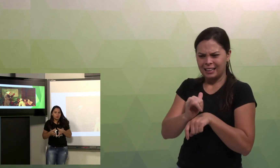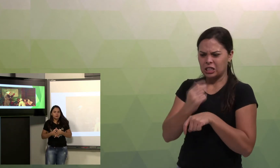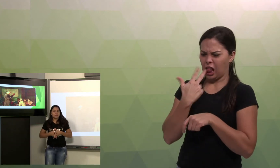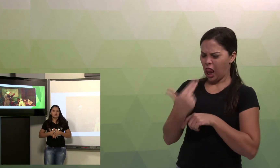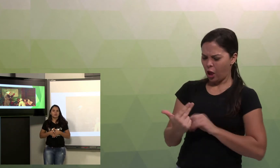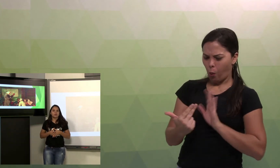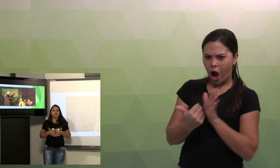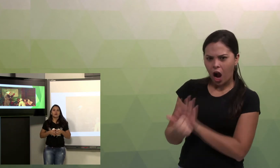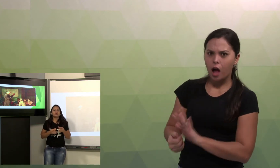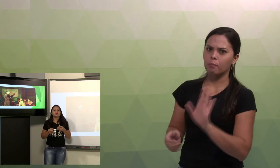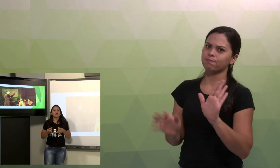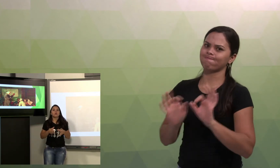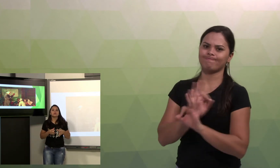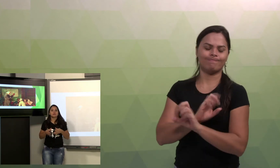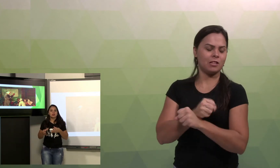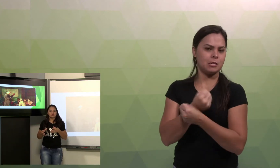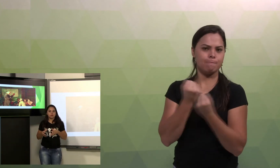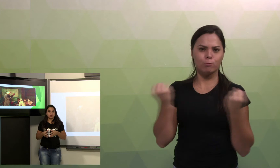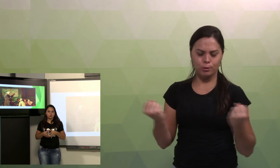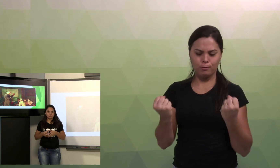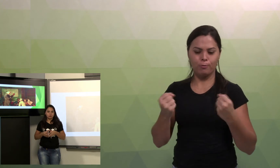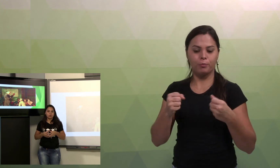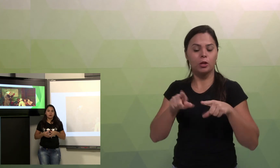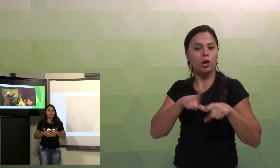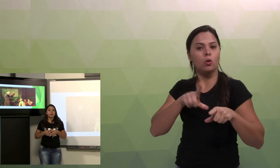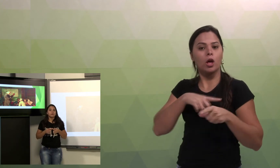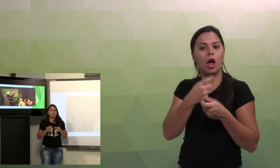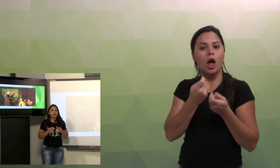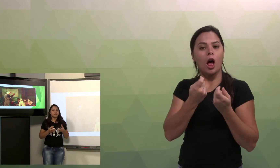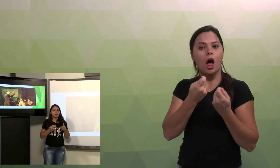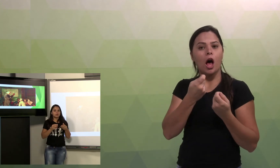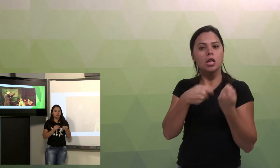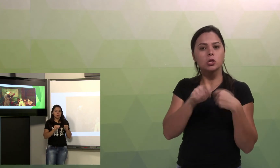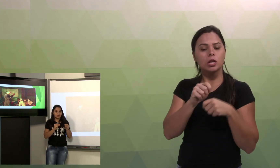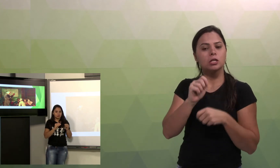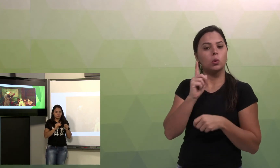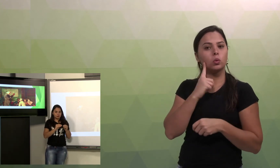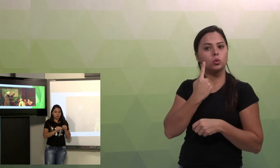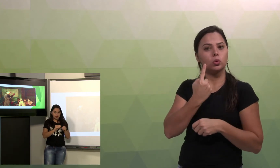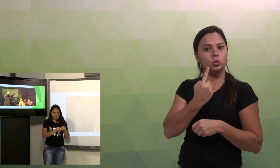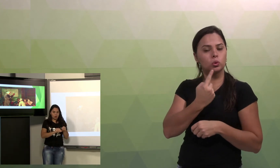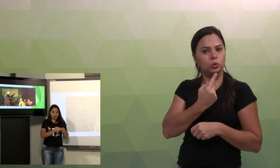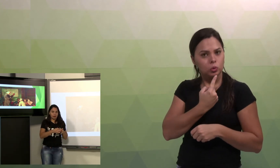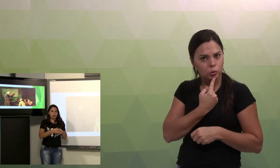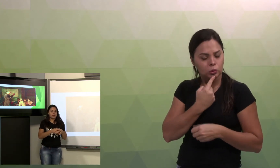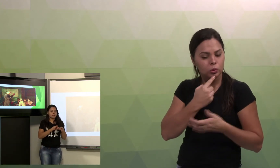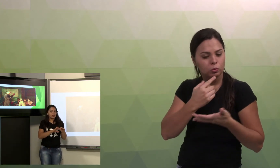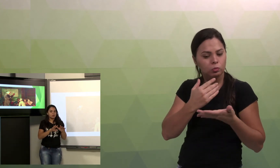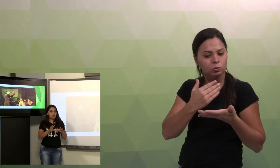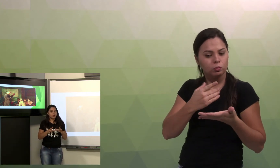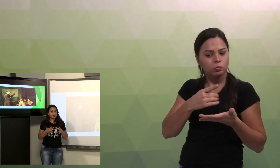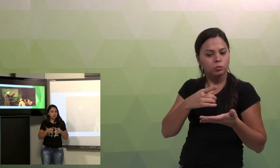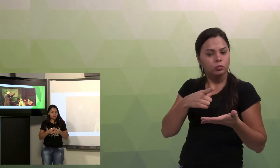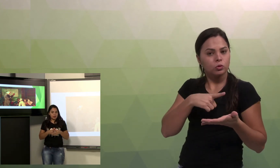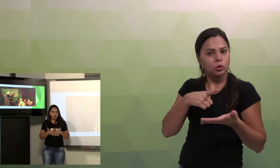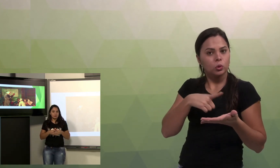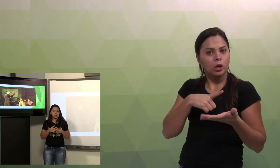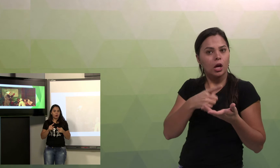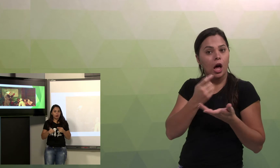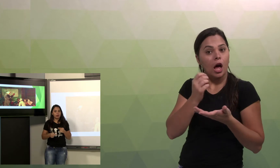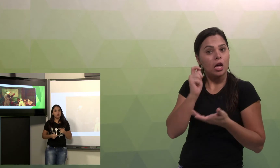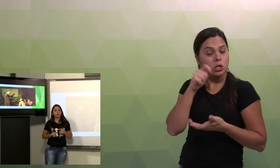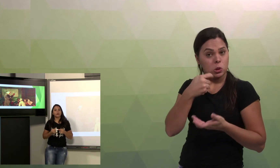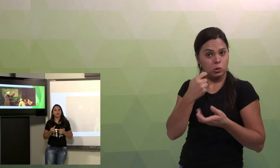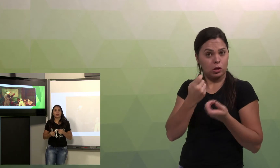é uma forma impossível. Então, existiam algumas associações de surdos. Dentro da escola da escola regular, eles não usavam a língua de